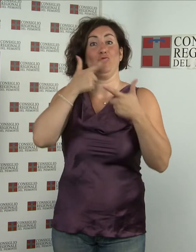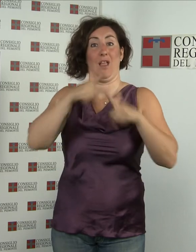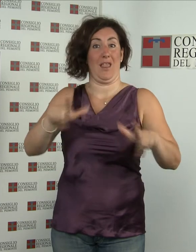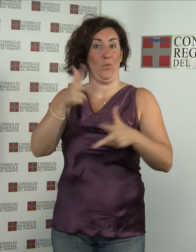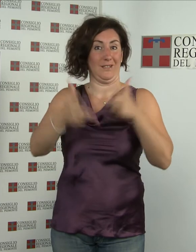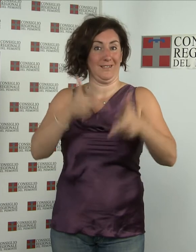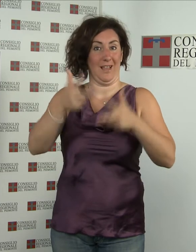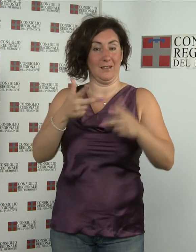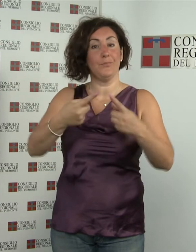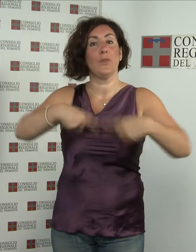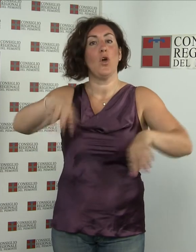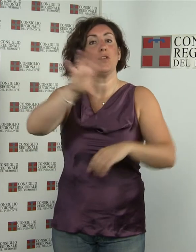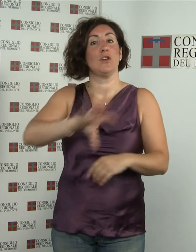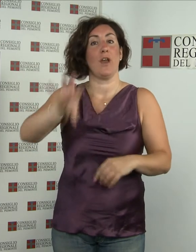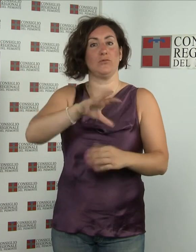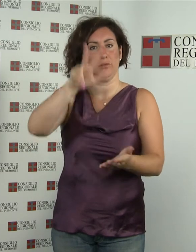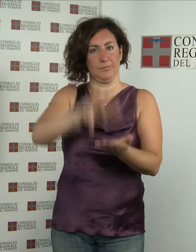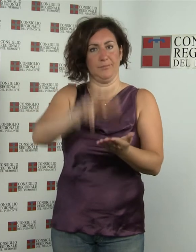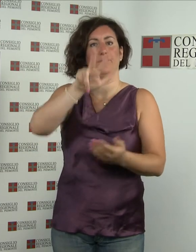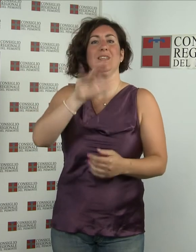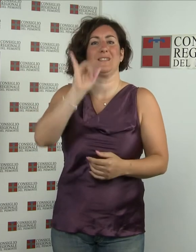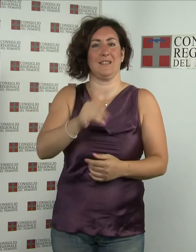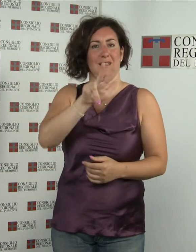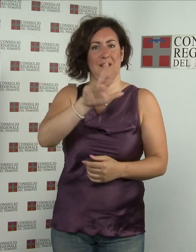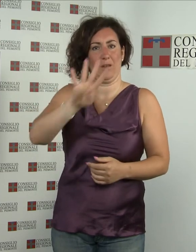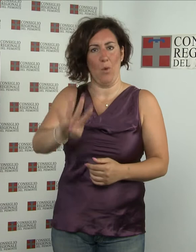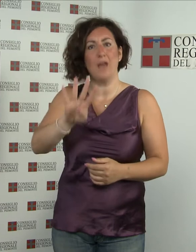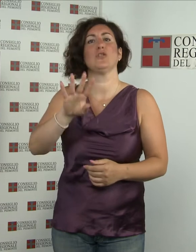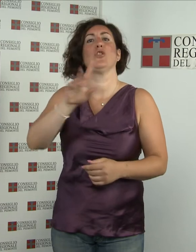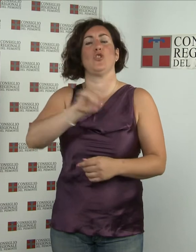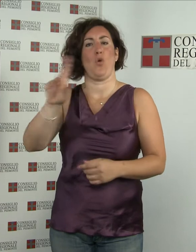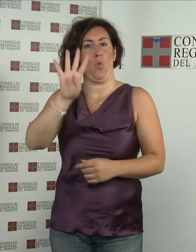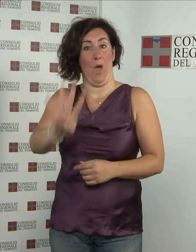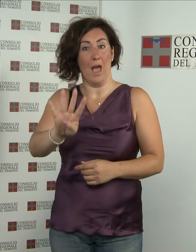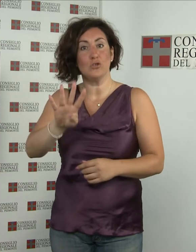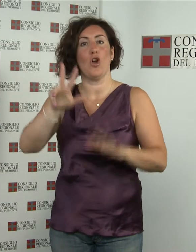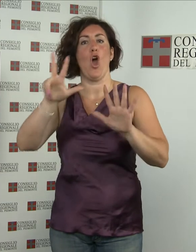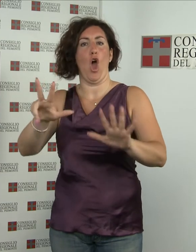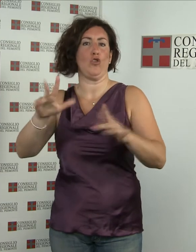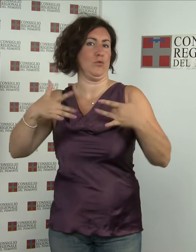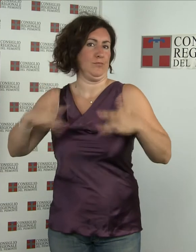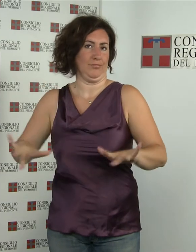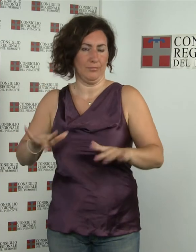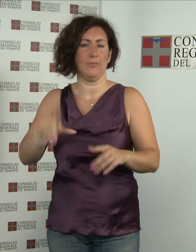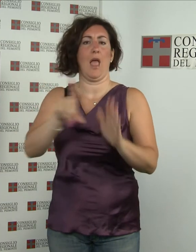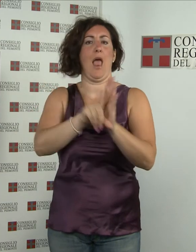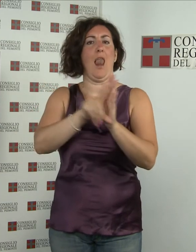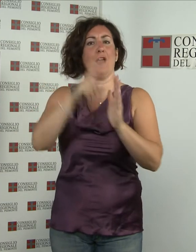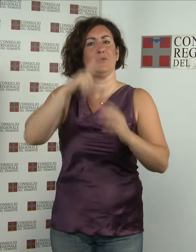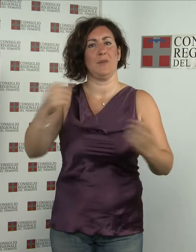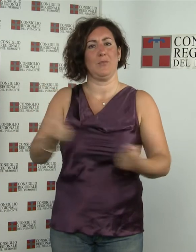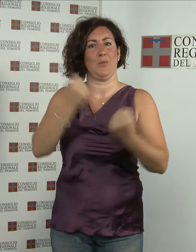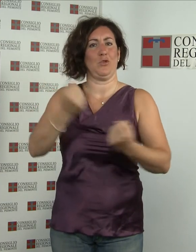Consiglio regionale ha approvato con 34 sì, 4 no e 8 non partecipanti al voto la legge per la promozione della lingua dei segni.